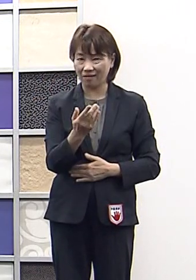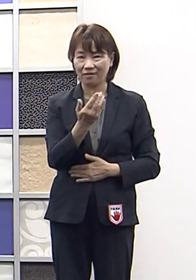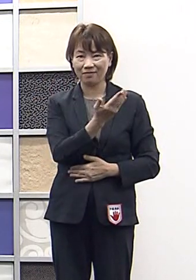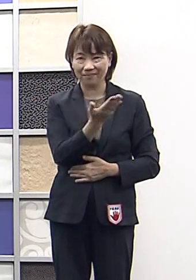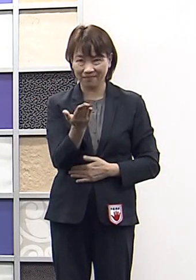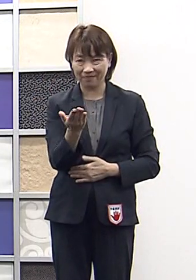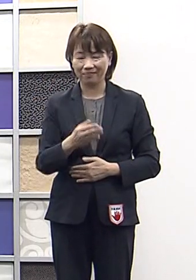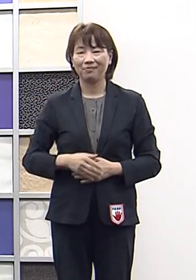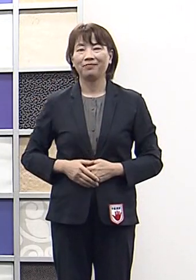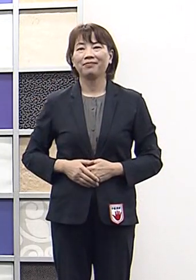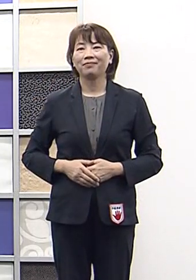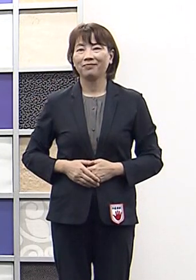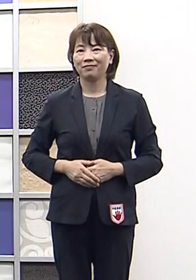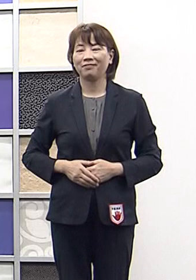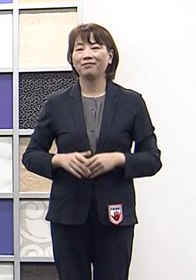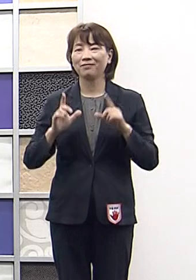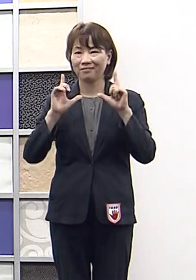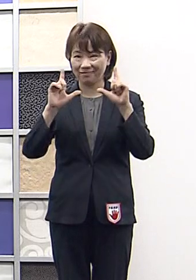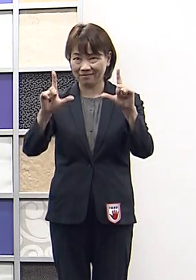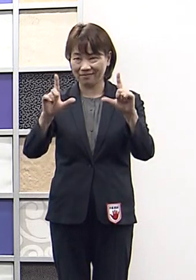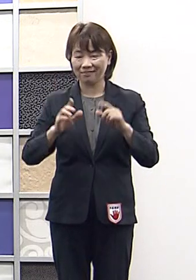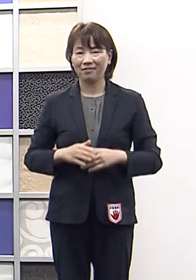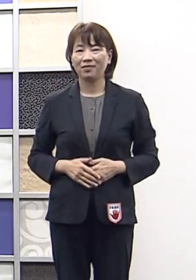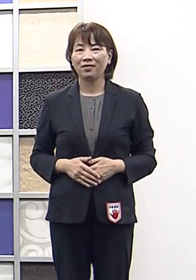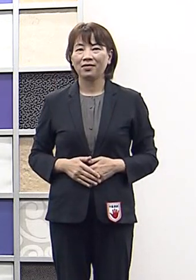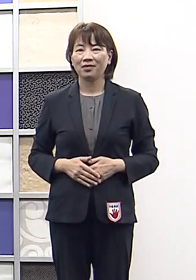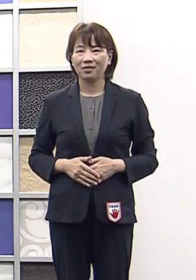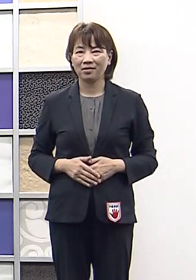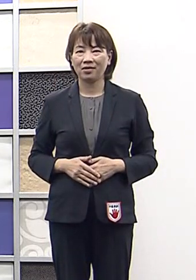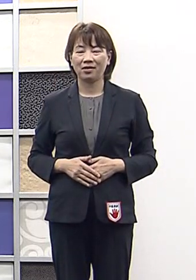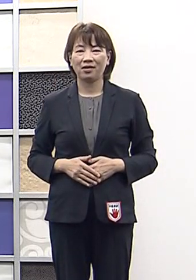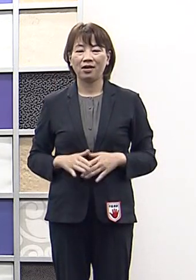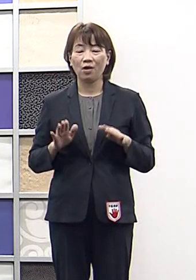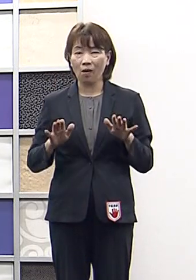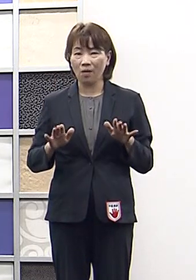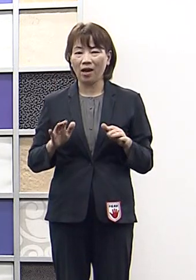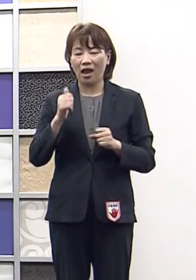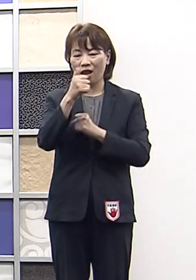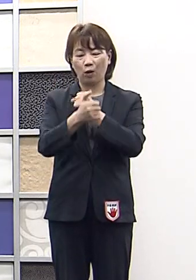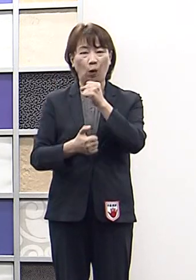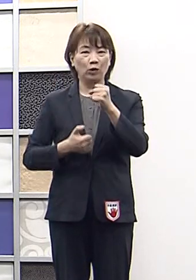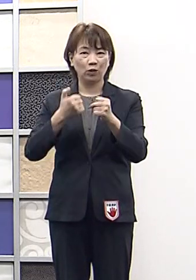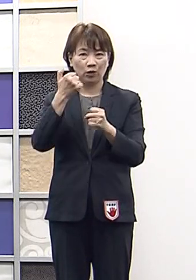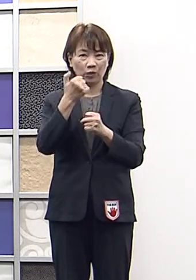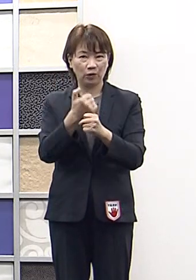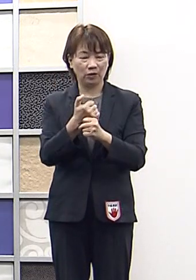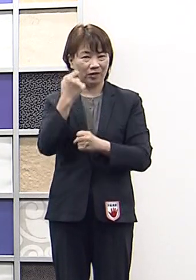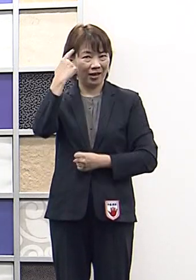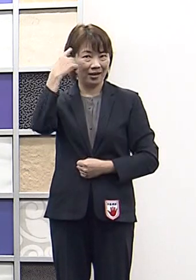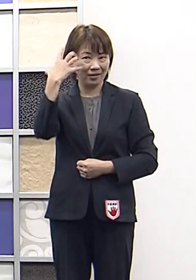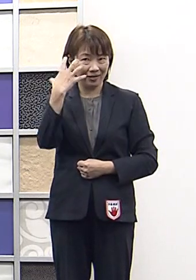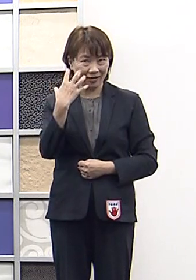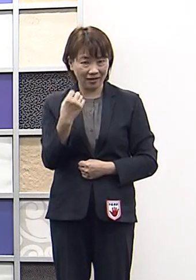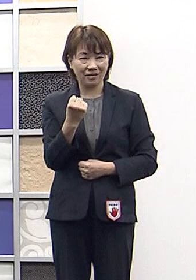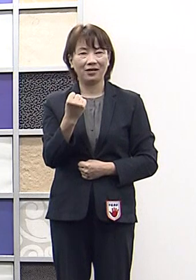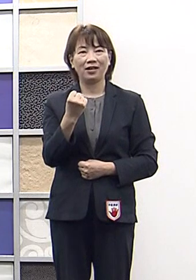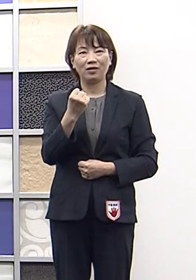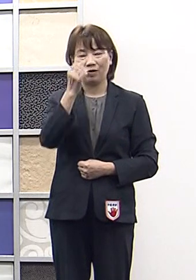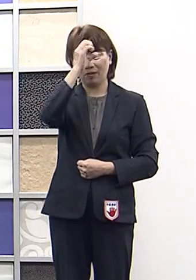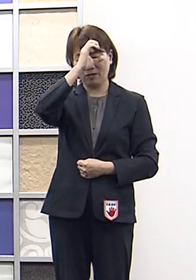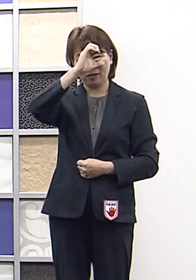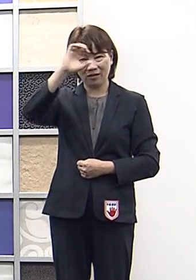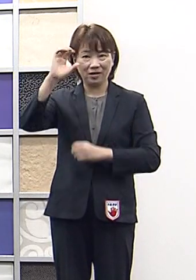はい。まずこの今回50周年、という記念、節目でですね、大変多く